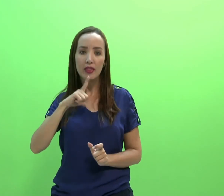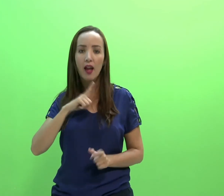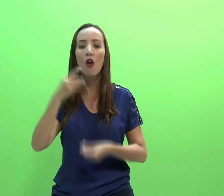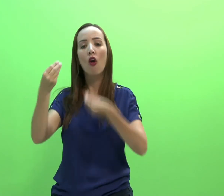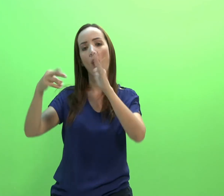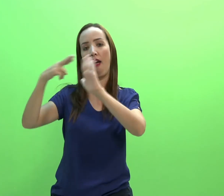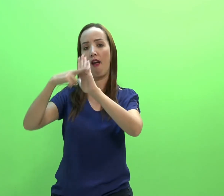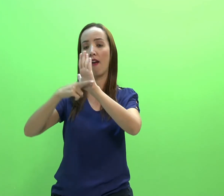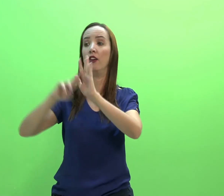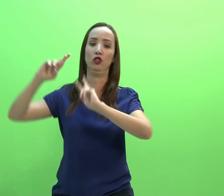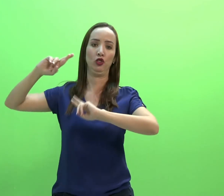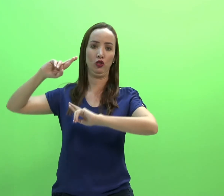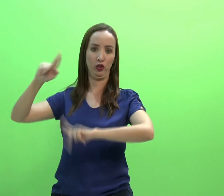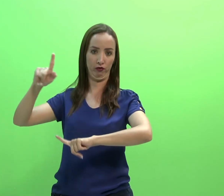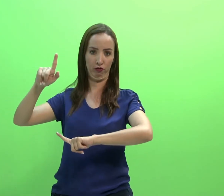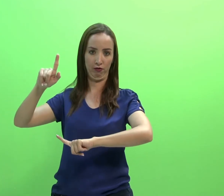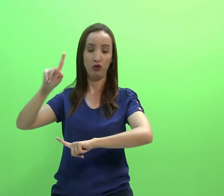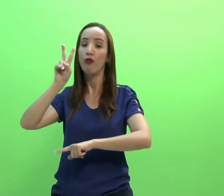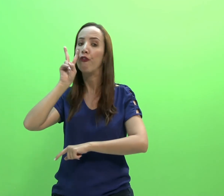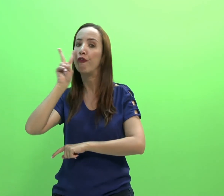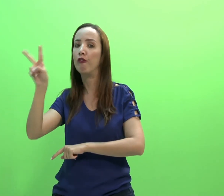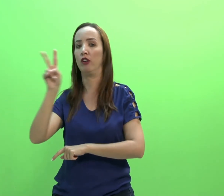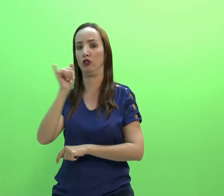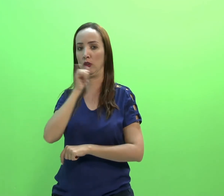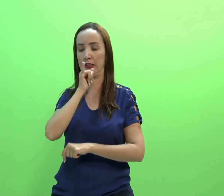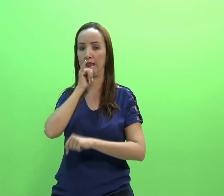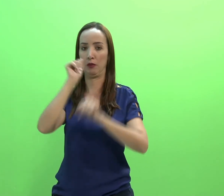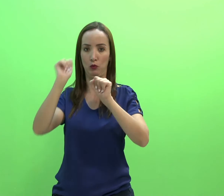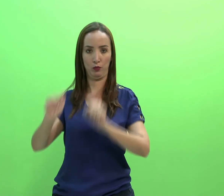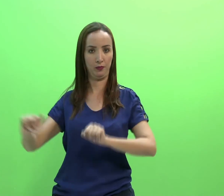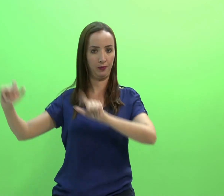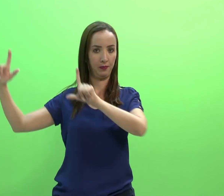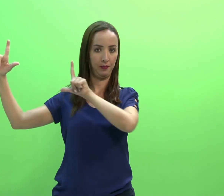Então, nas referências, você vai perceber que são diferentes.